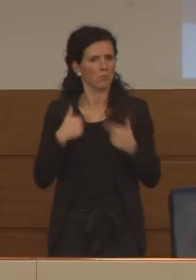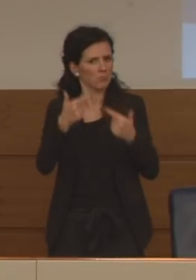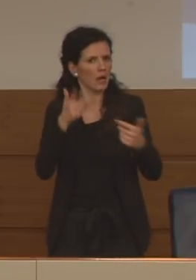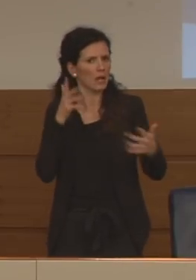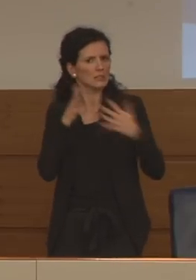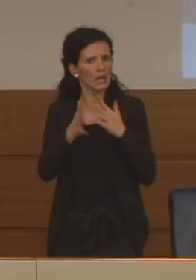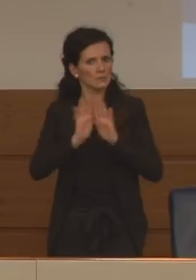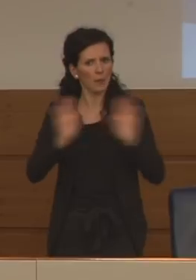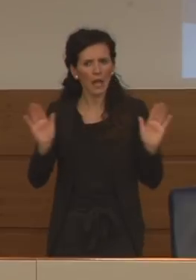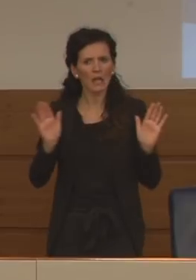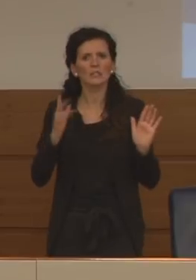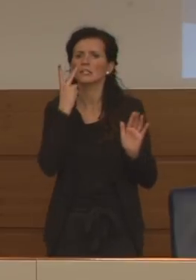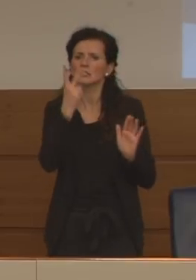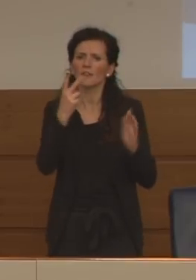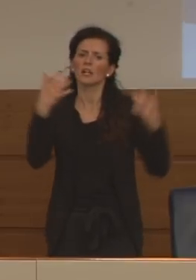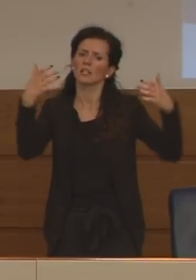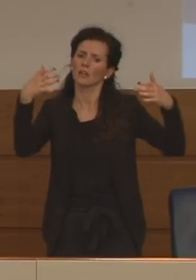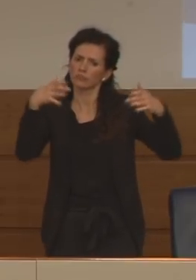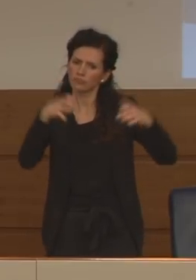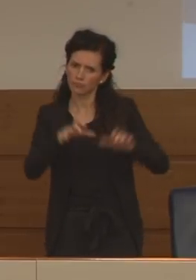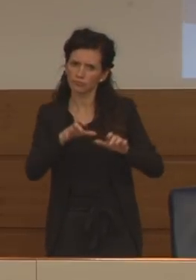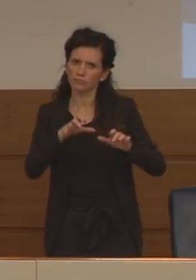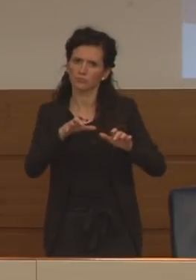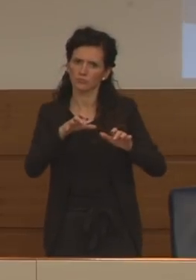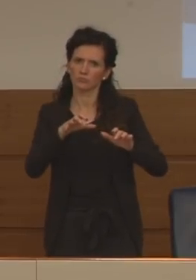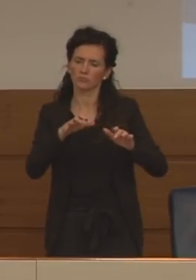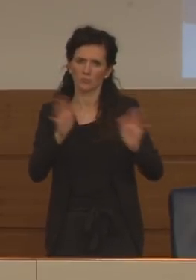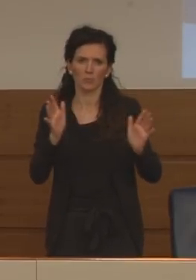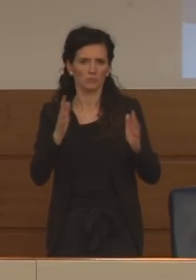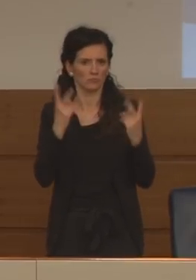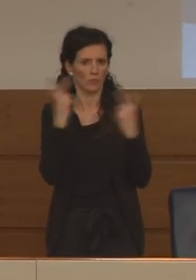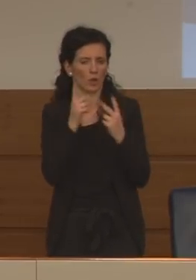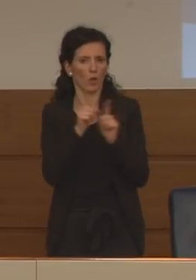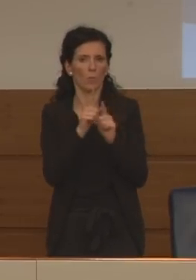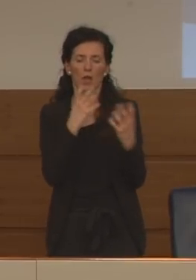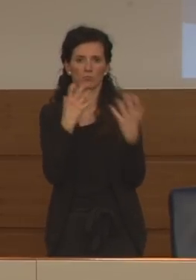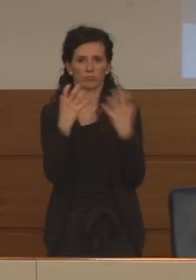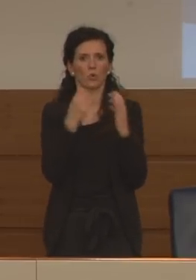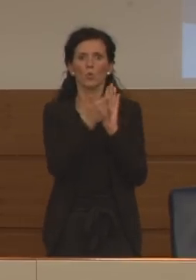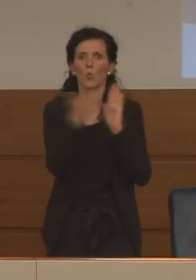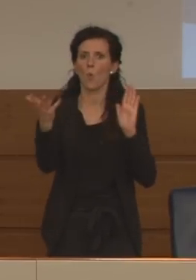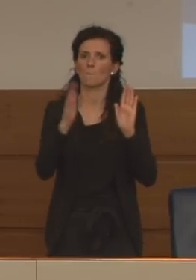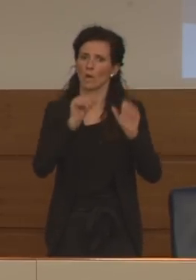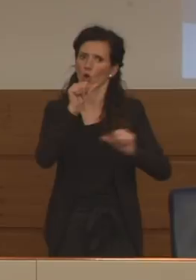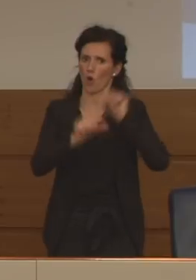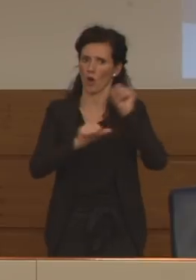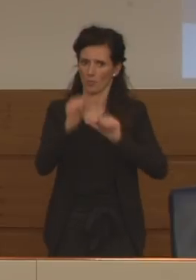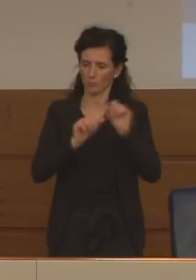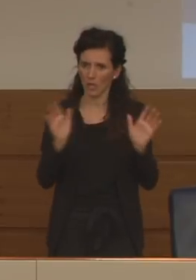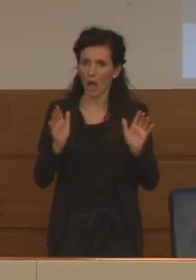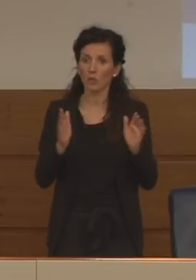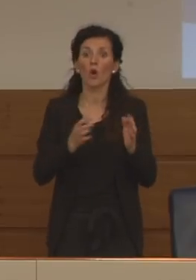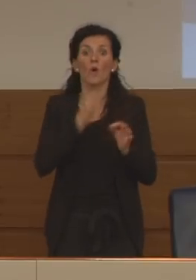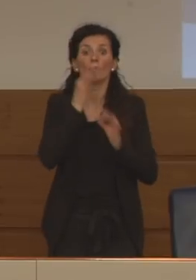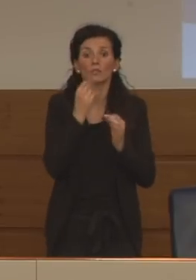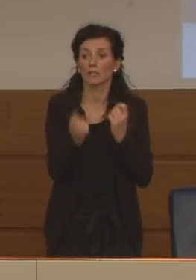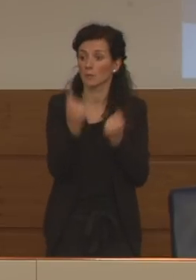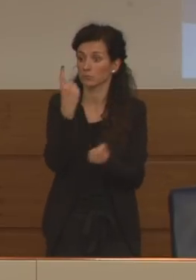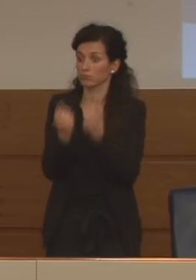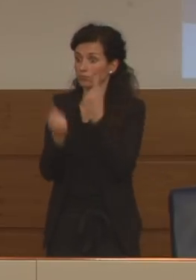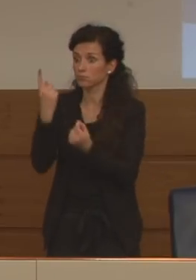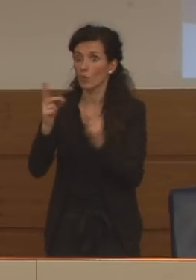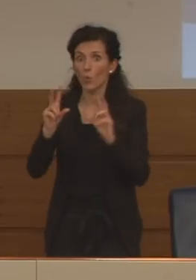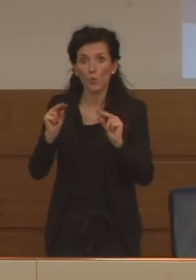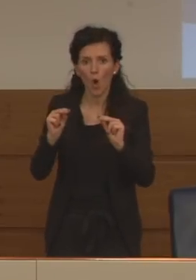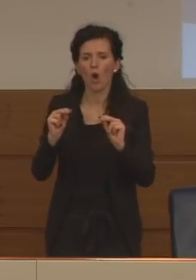hanno portato a una riduzione del re 0 significativa sotto l'uno e che vuol dire che non è che non ci sono completamente nuovi casi perché anche in cina